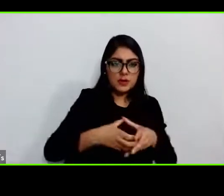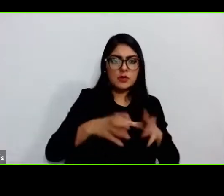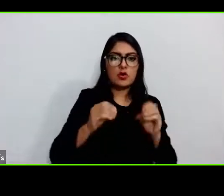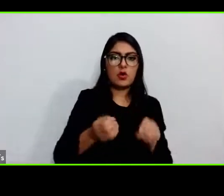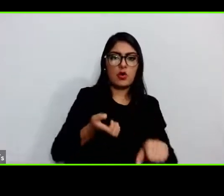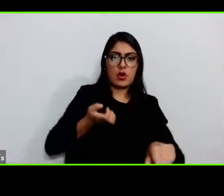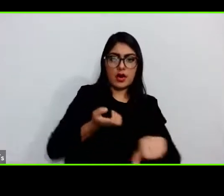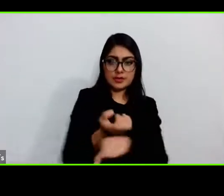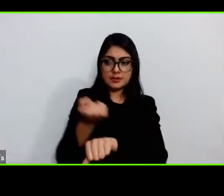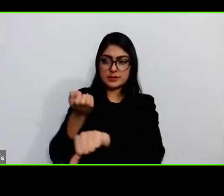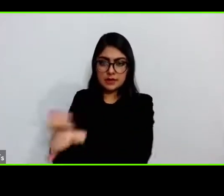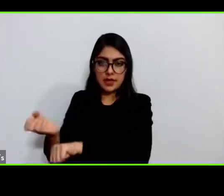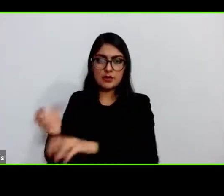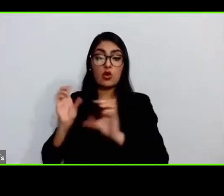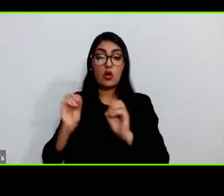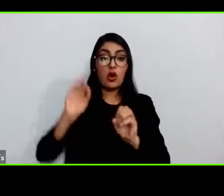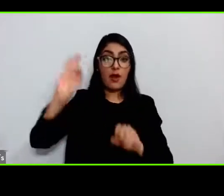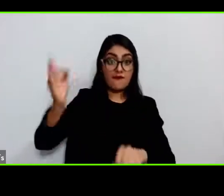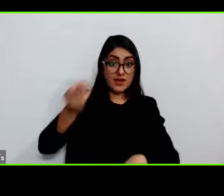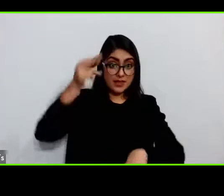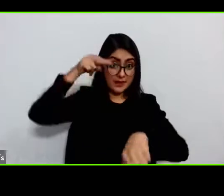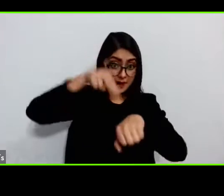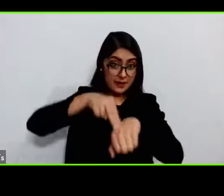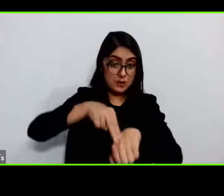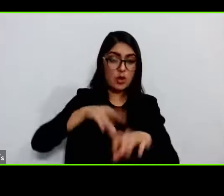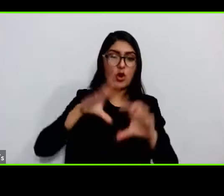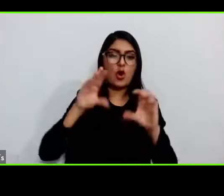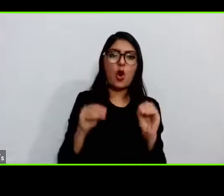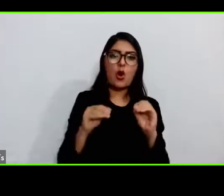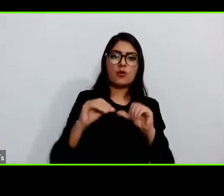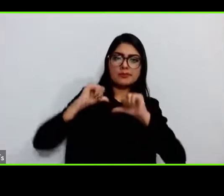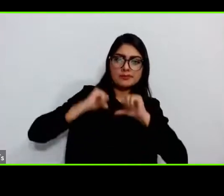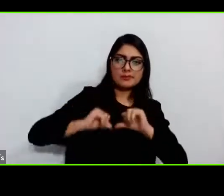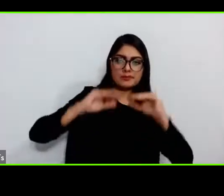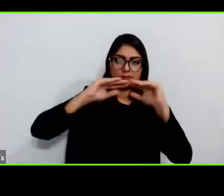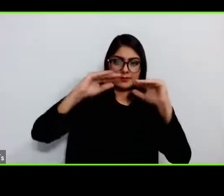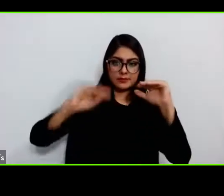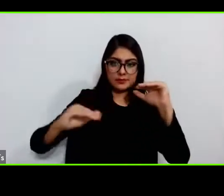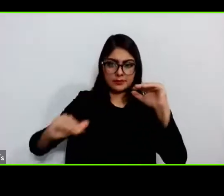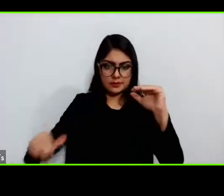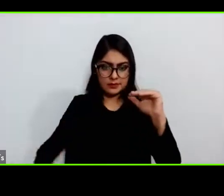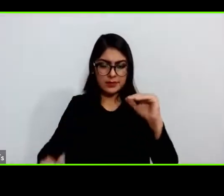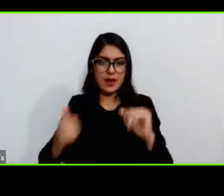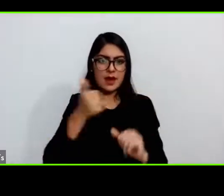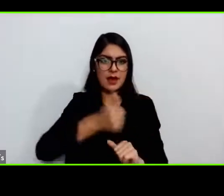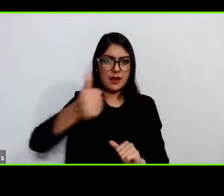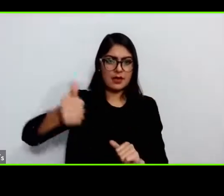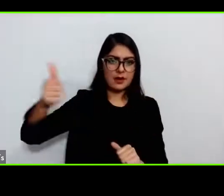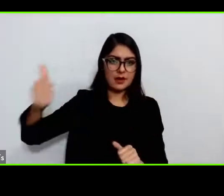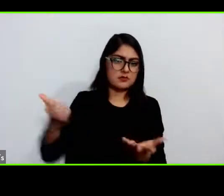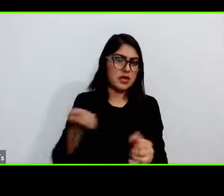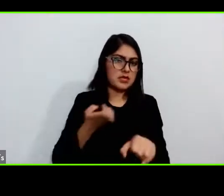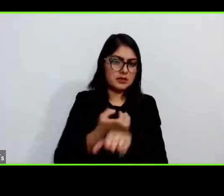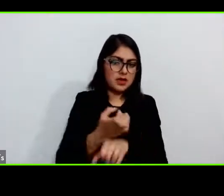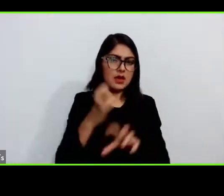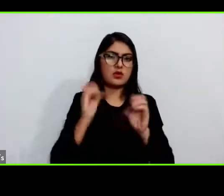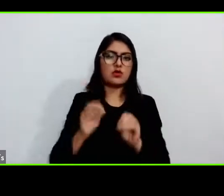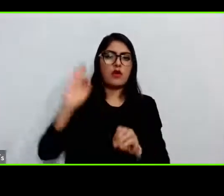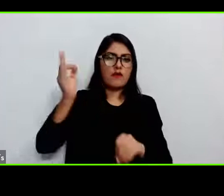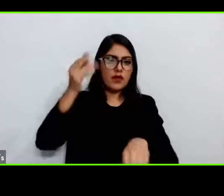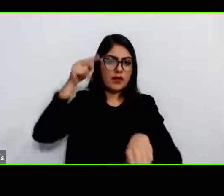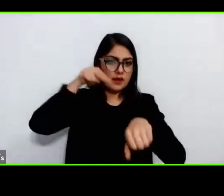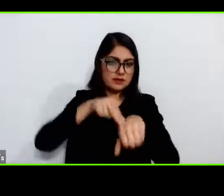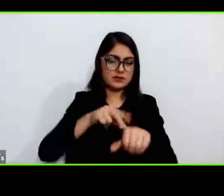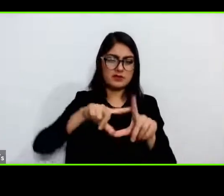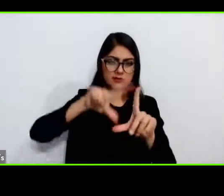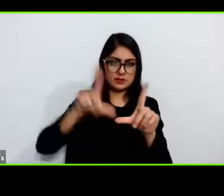o la federación, o los poderes de esos mismos, de los mismos estados o de la federación, pueden plantear